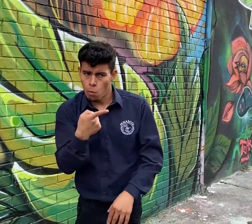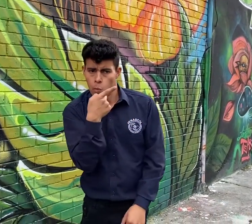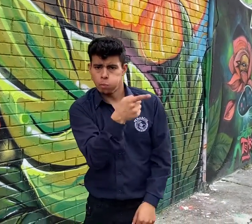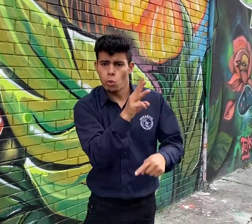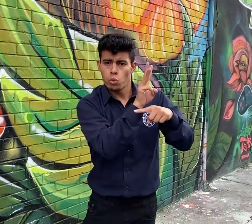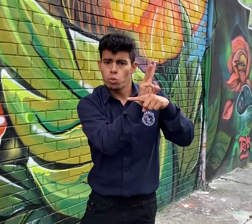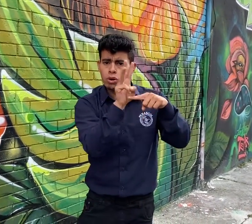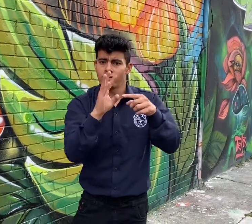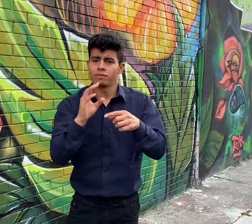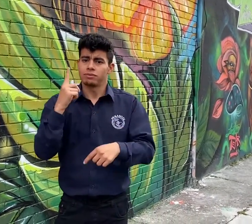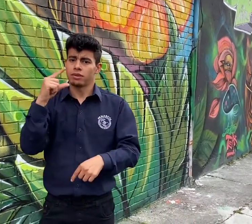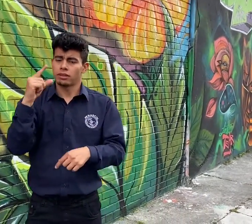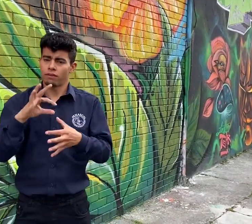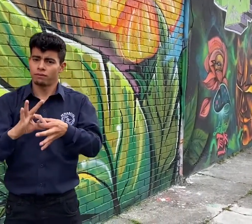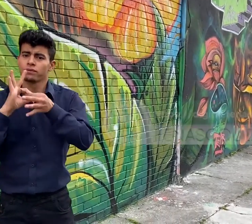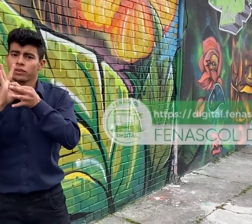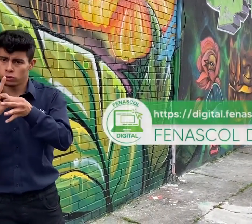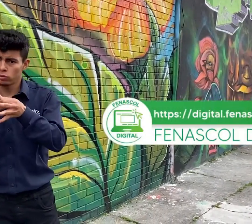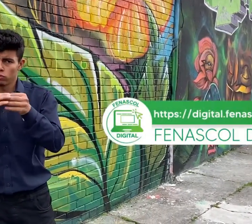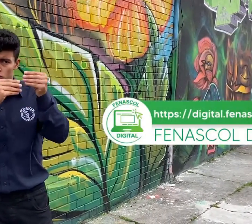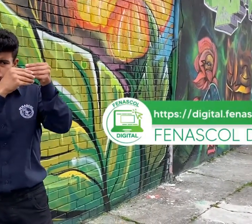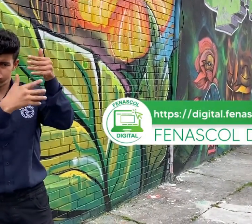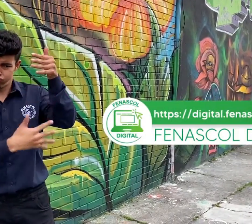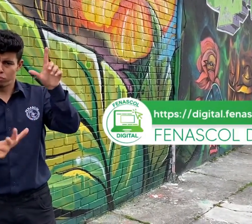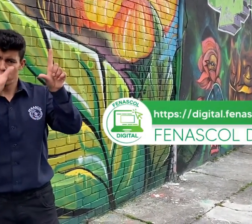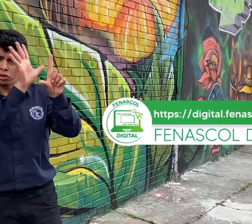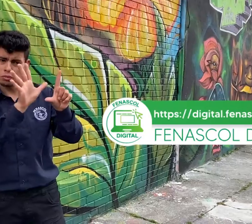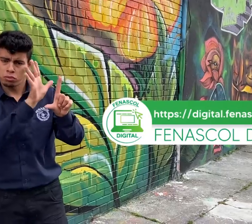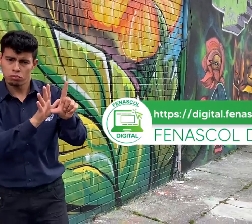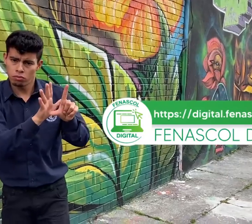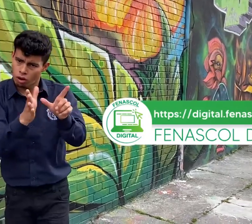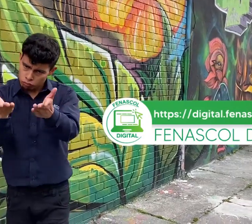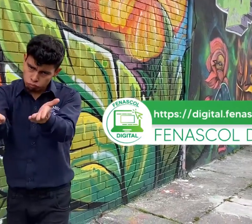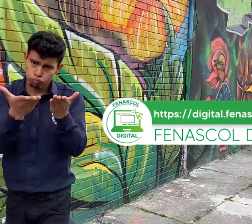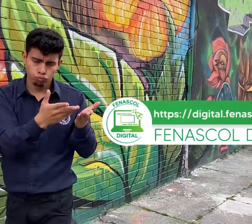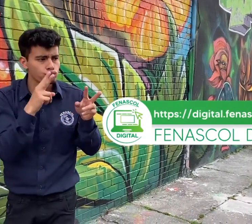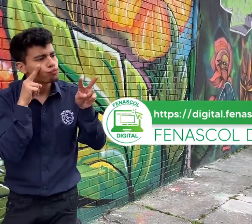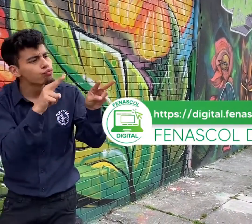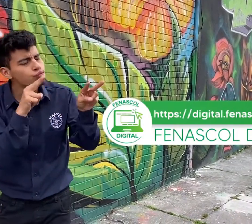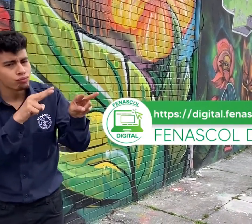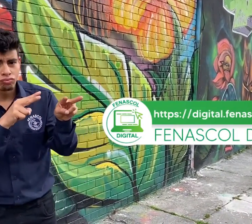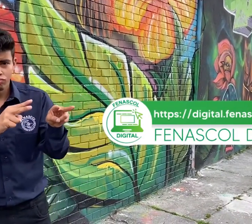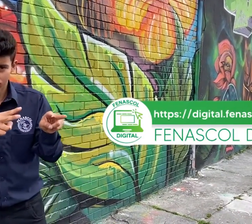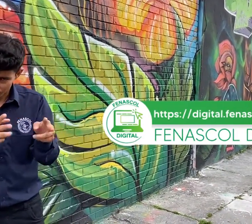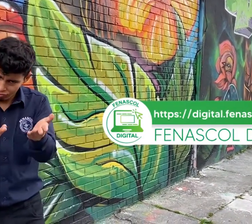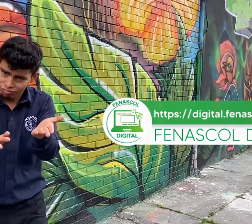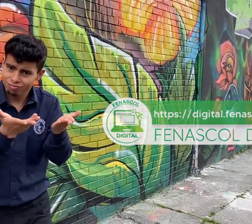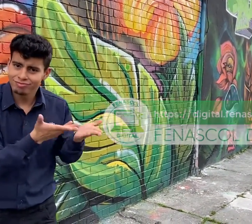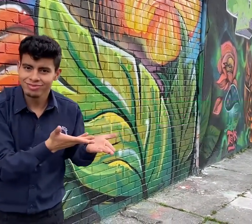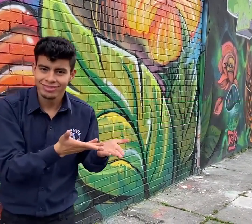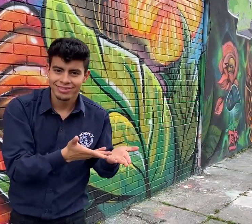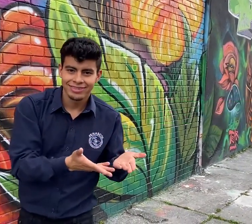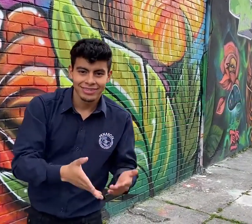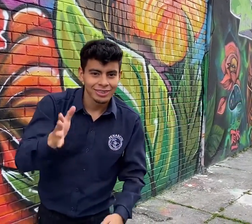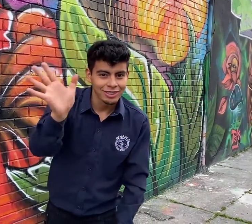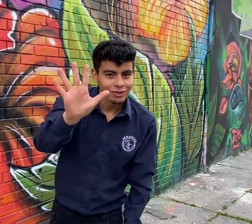señas Recuerden que a través de fenascol digital pueden encontrar las distintas emisiones anteriores de notiseñales Chau nos vemos